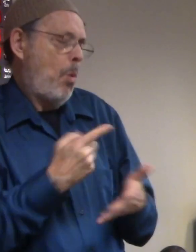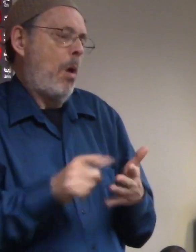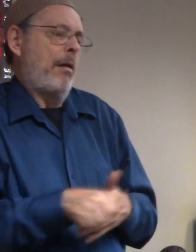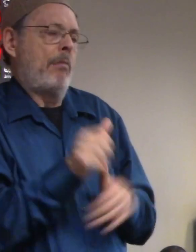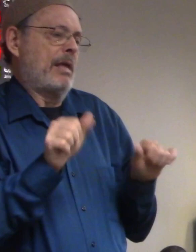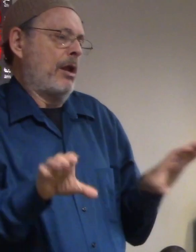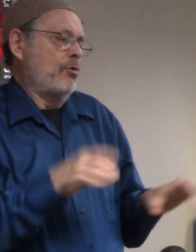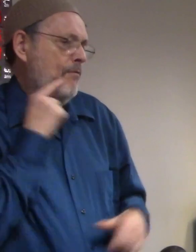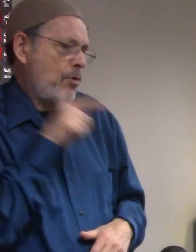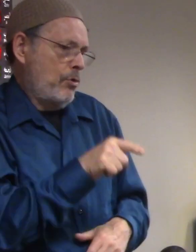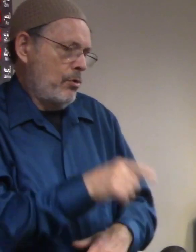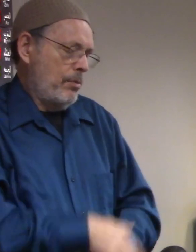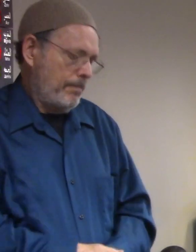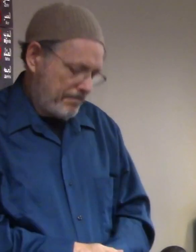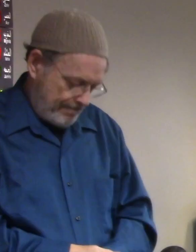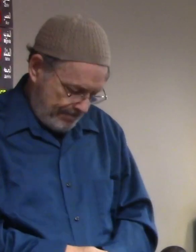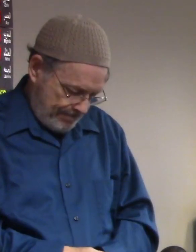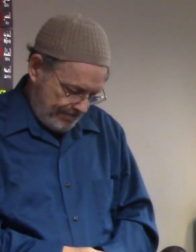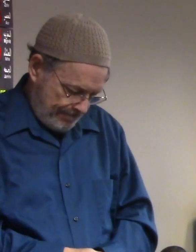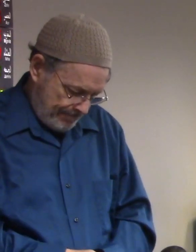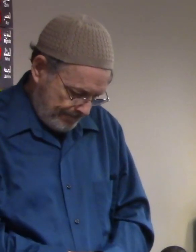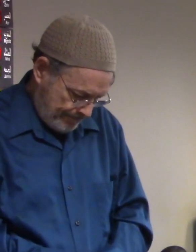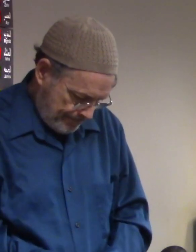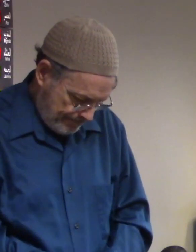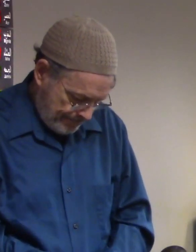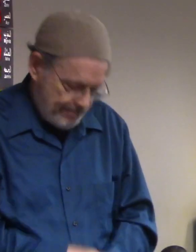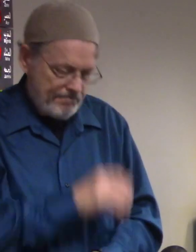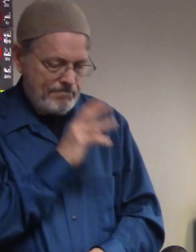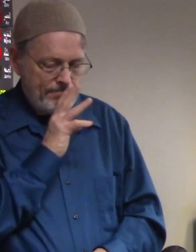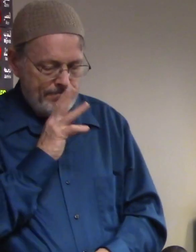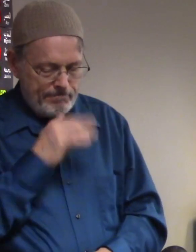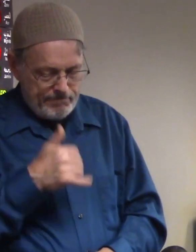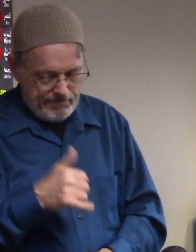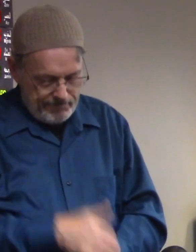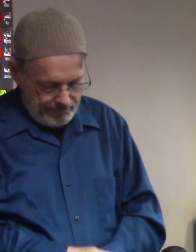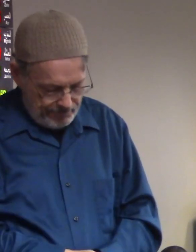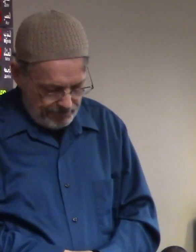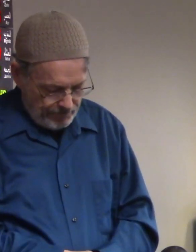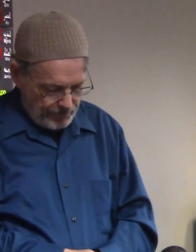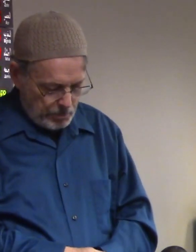أقول قولي هذا استغفر الله العظيم لي ولكم ولسائر المسلمين